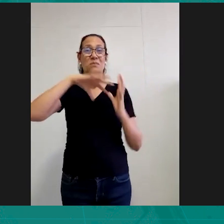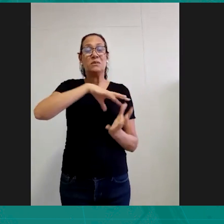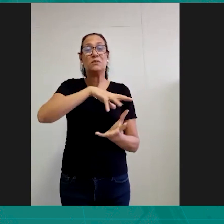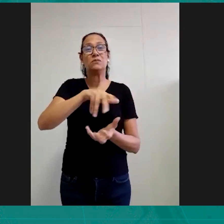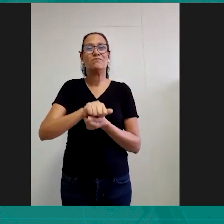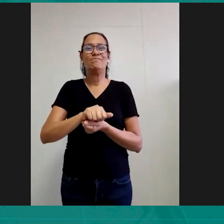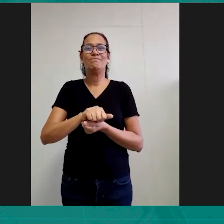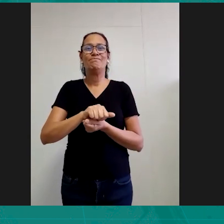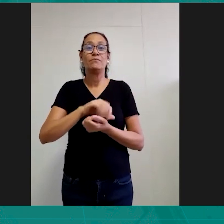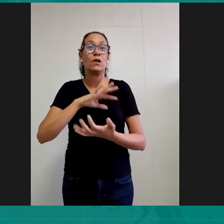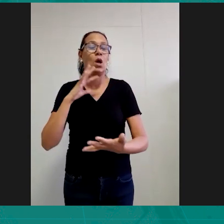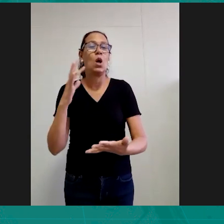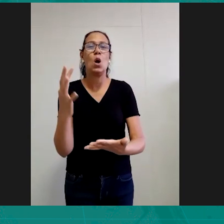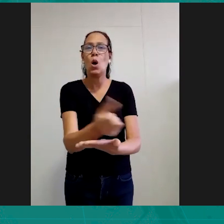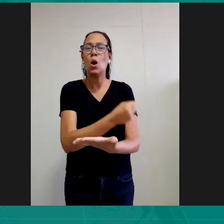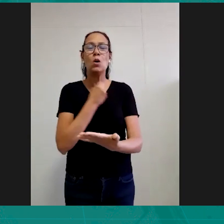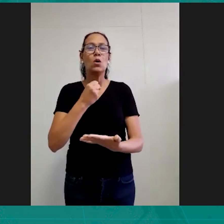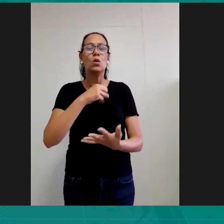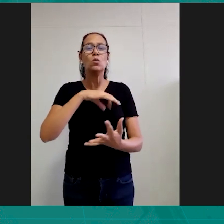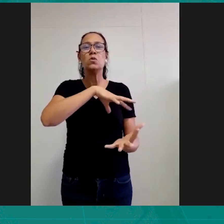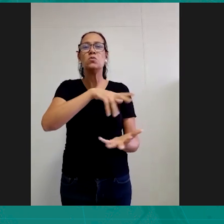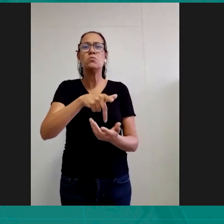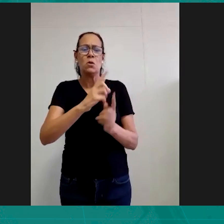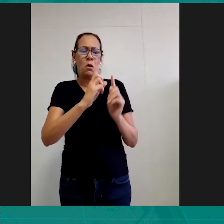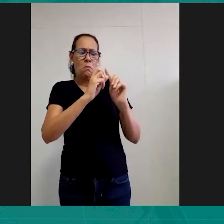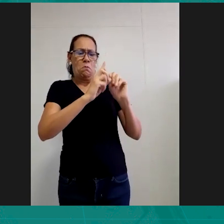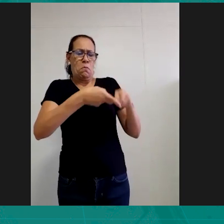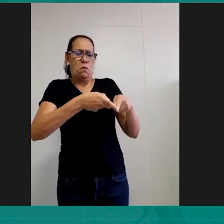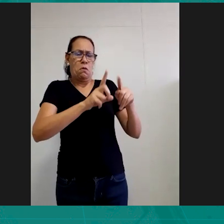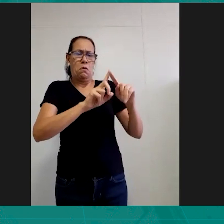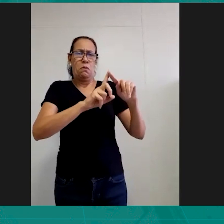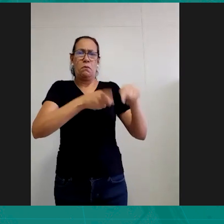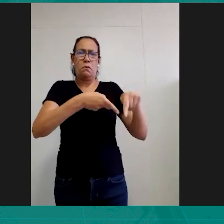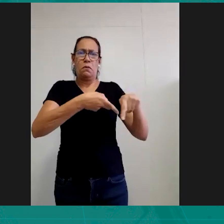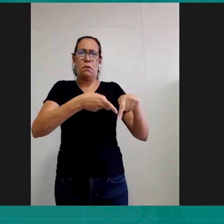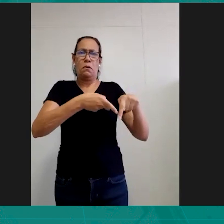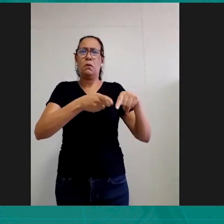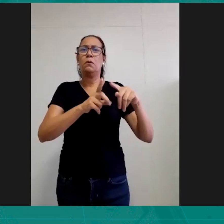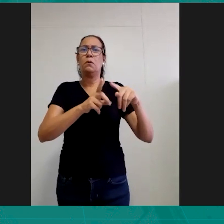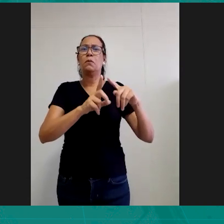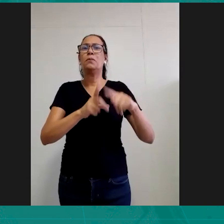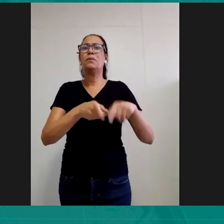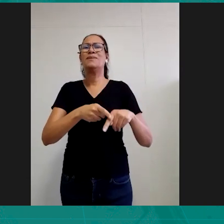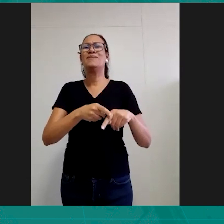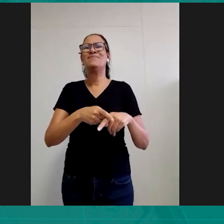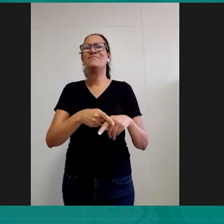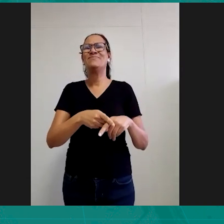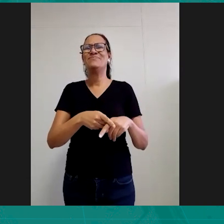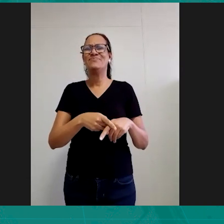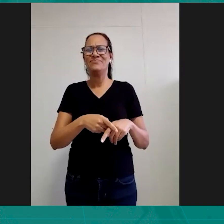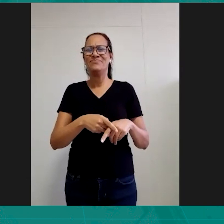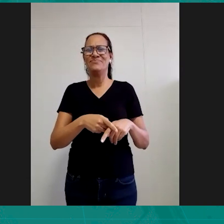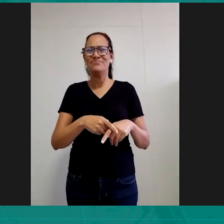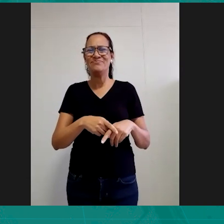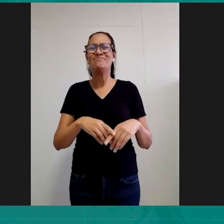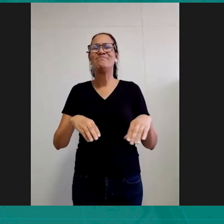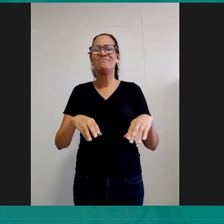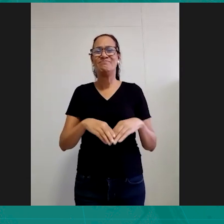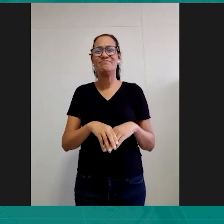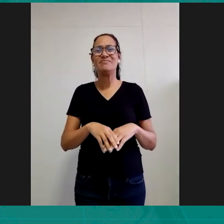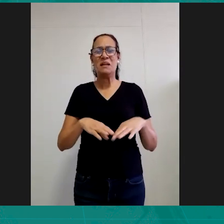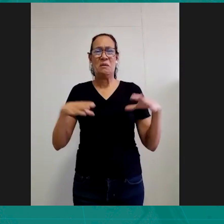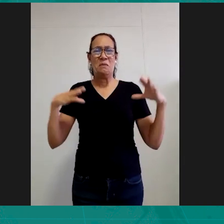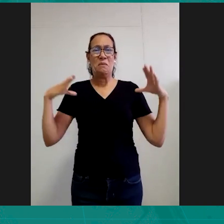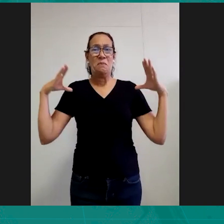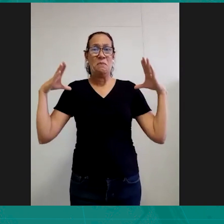esse mundo para si e domina esse mundo com seus príncipes, com seus principados e potestades